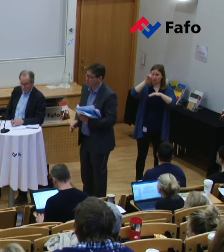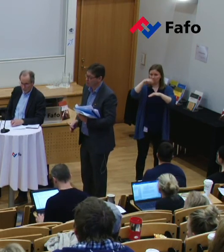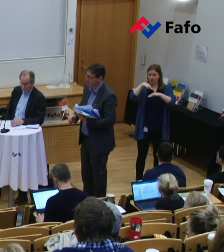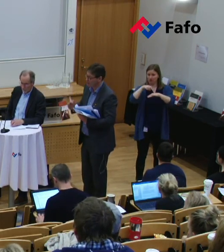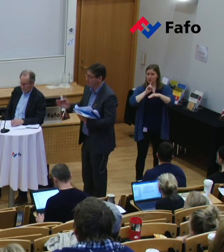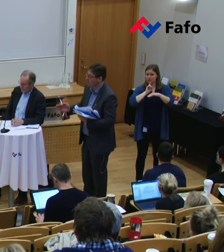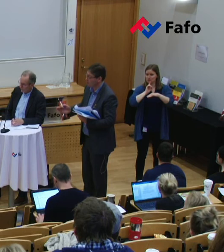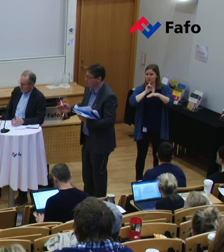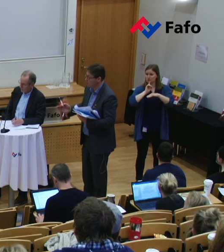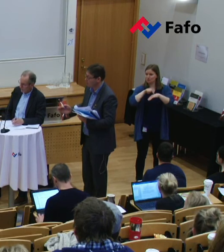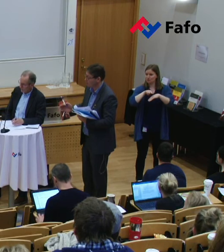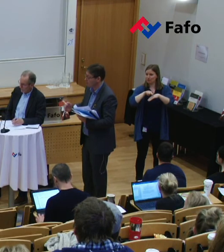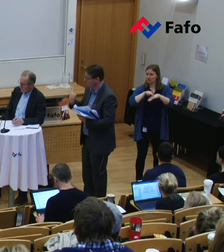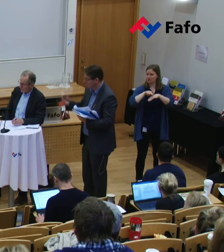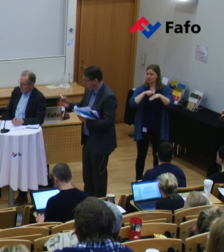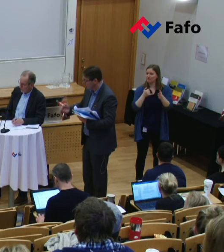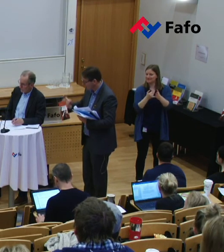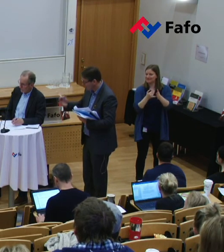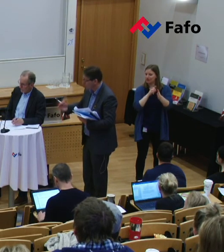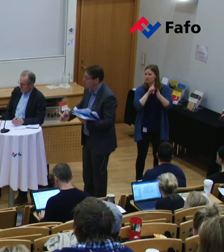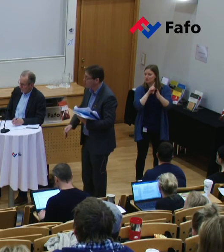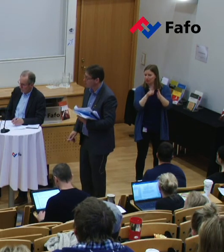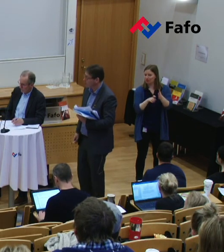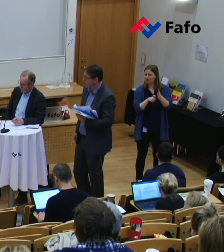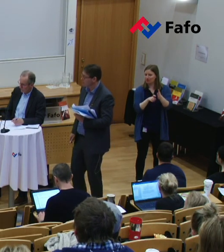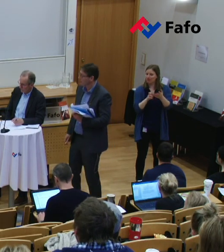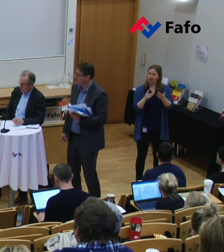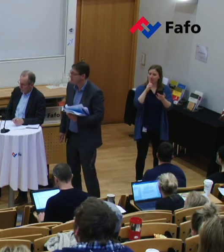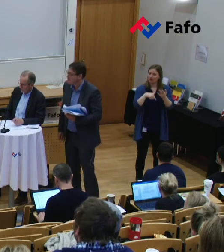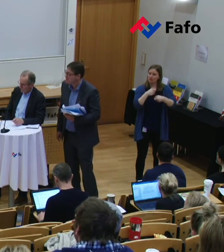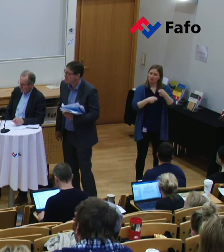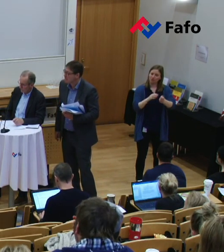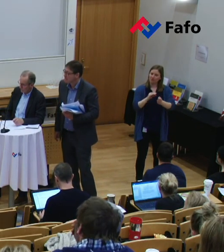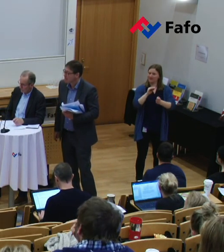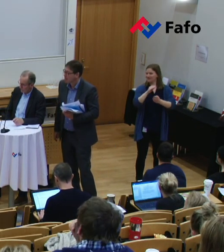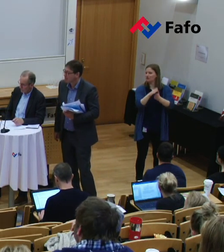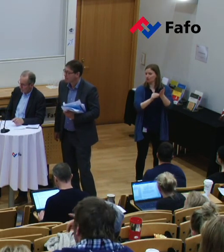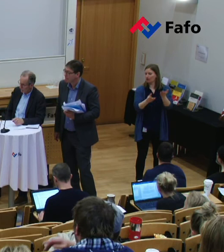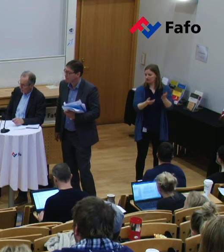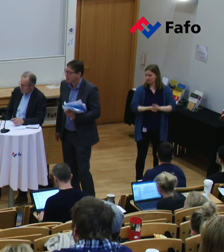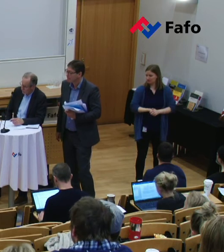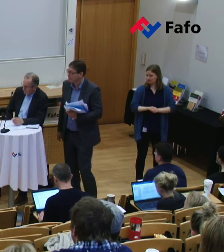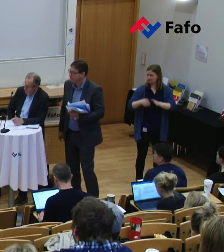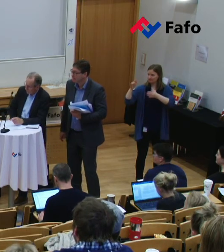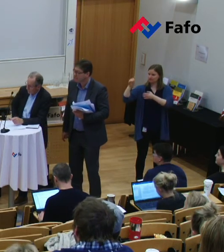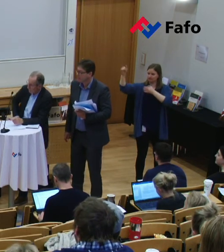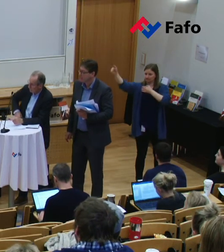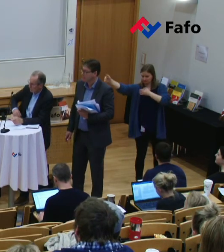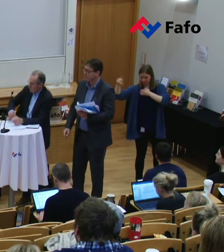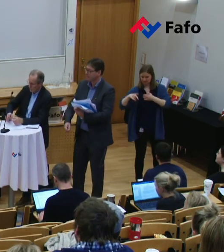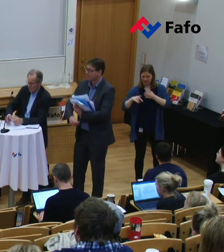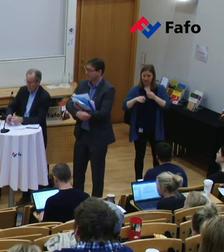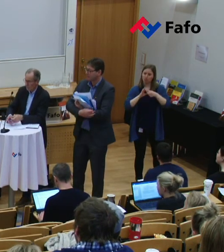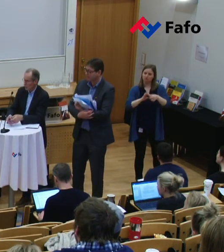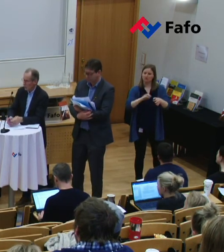dette spørsmålet, og da ligger jo selvfølgelig i det også, hva kan man gjøre for å få bedre resultater? Det jo, jeg deler jo veldig